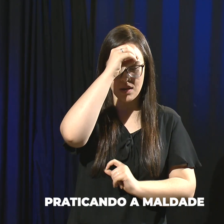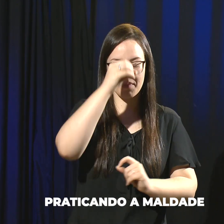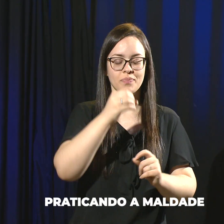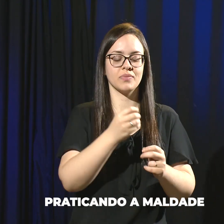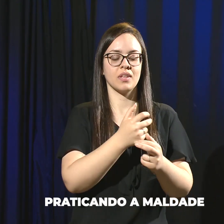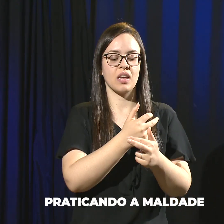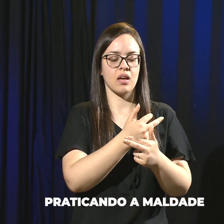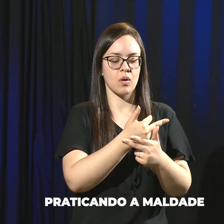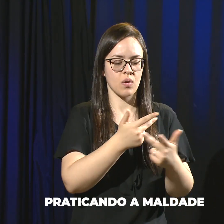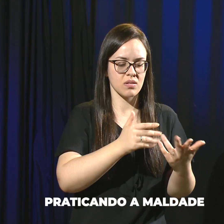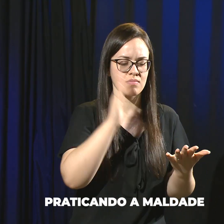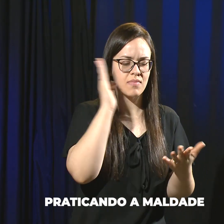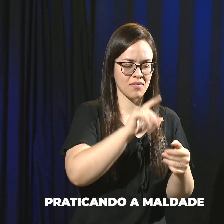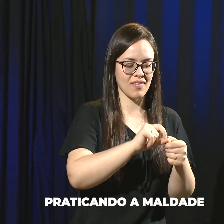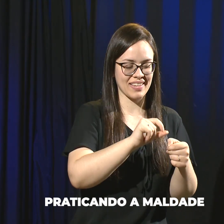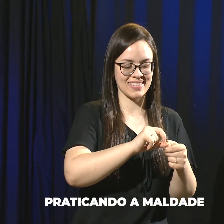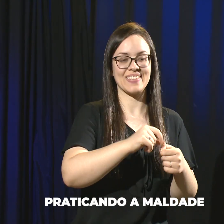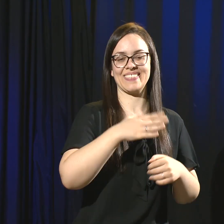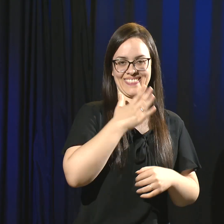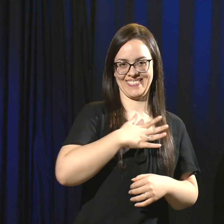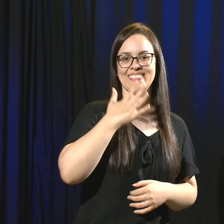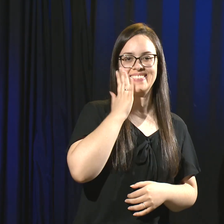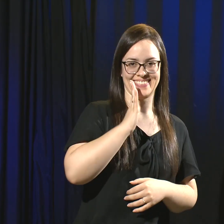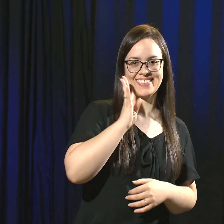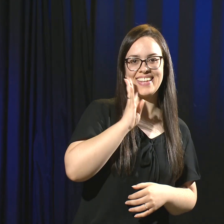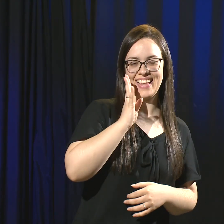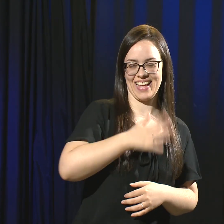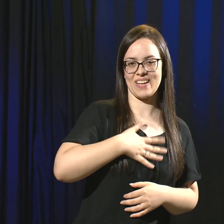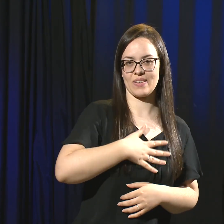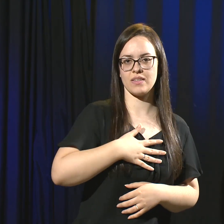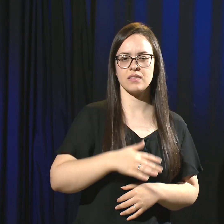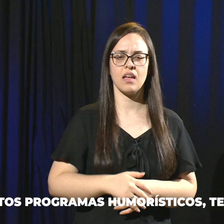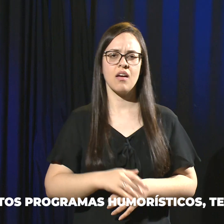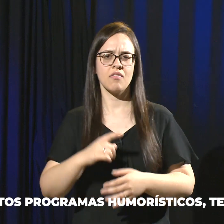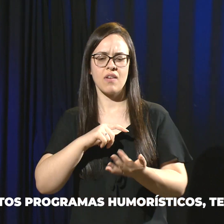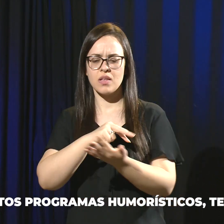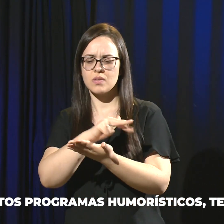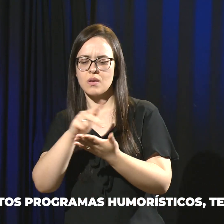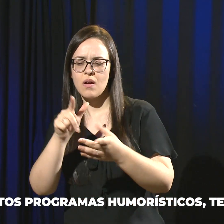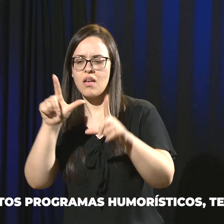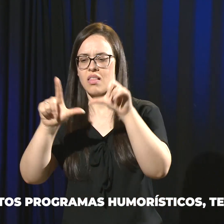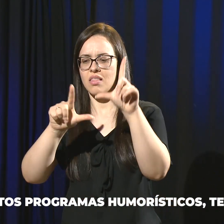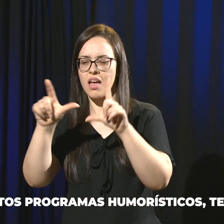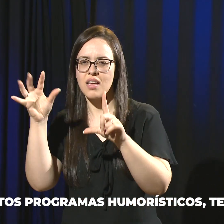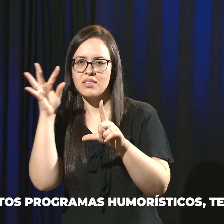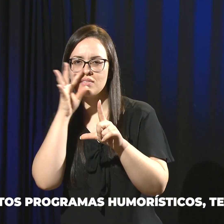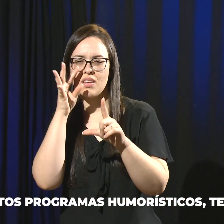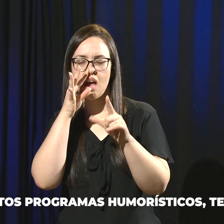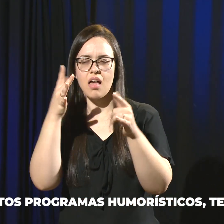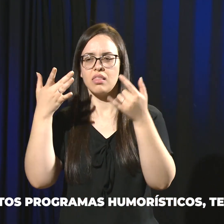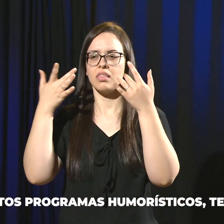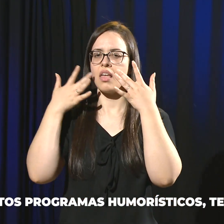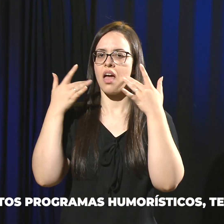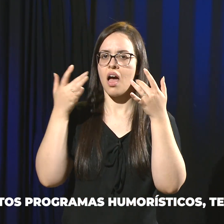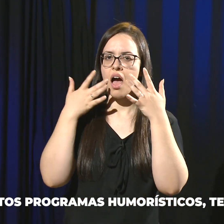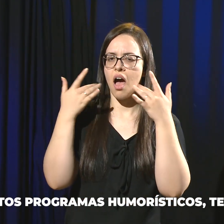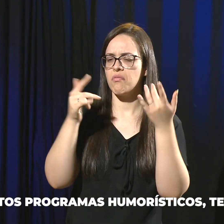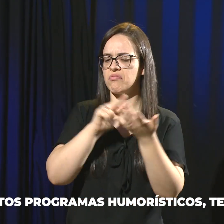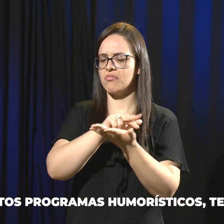diverte praticando a maldade Há muitos programas humorísticos telenovelas